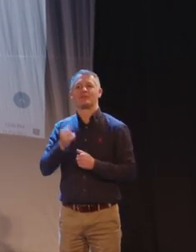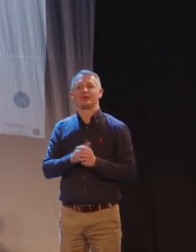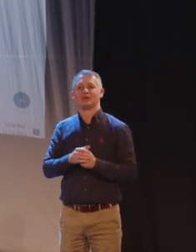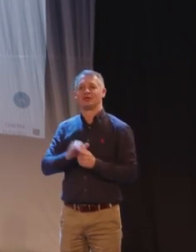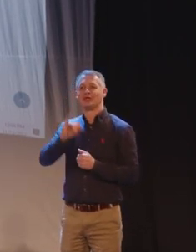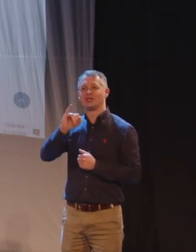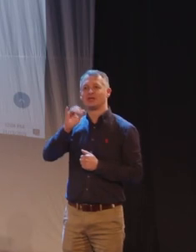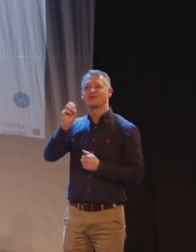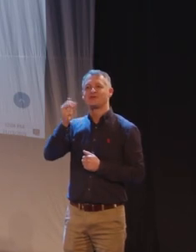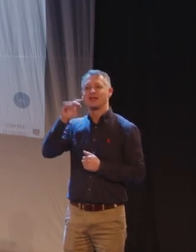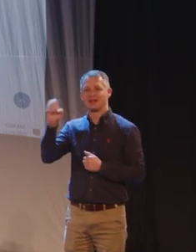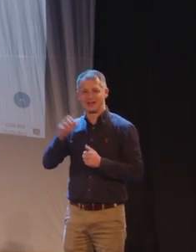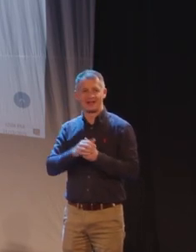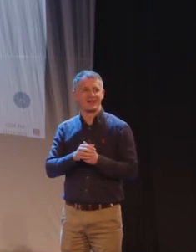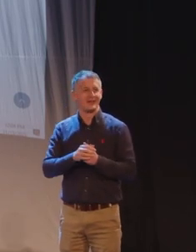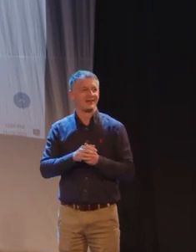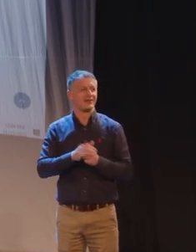care e în spate,